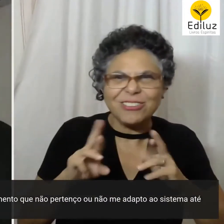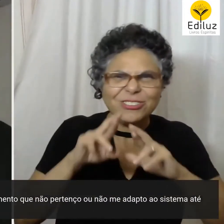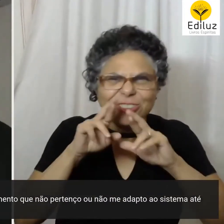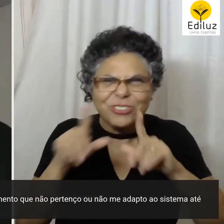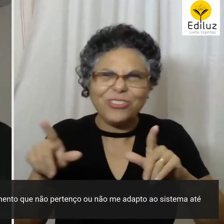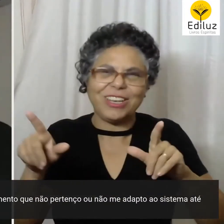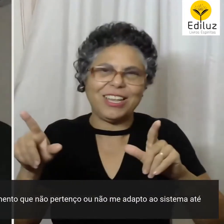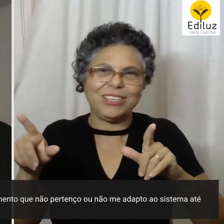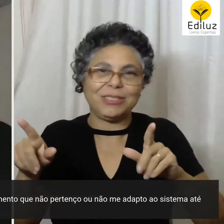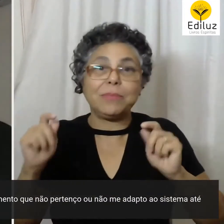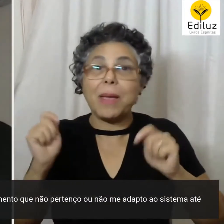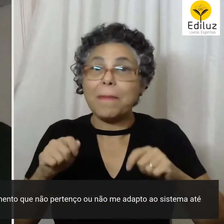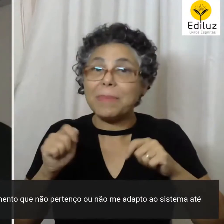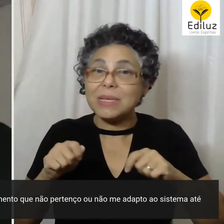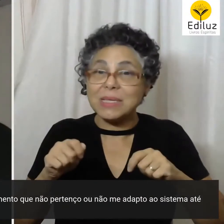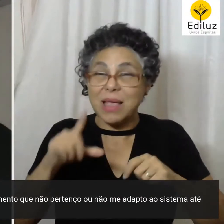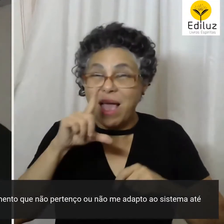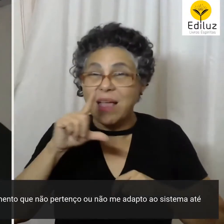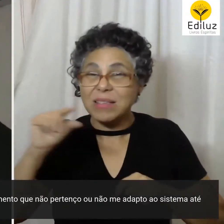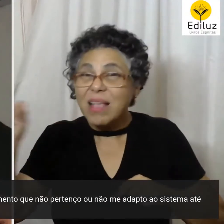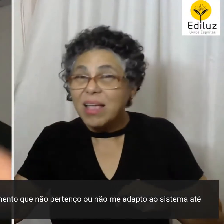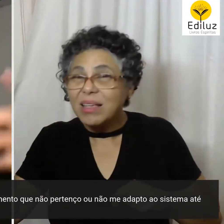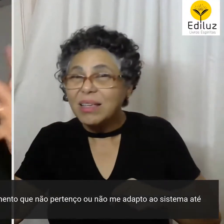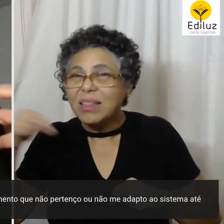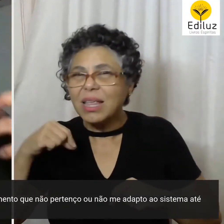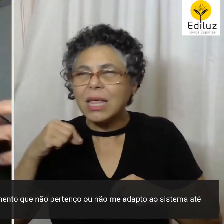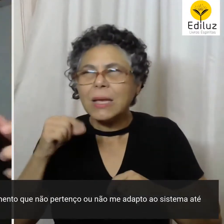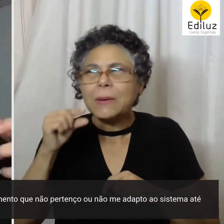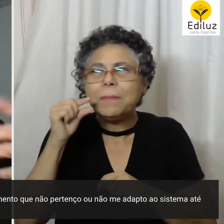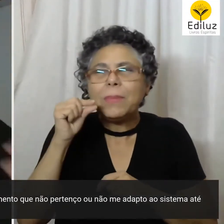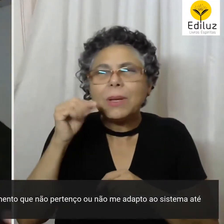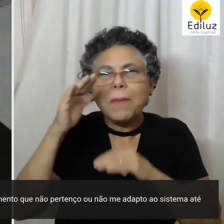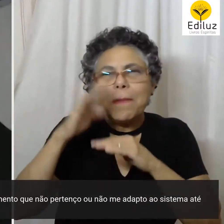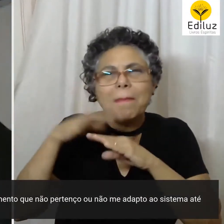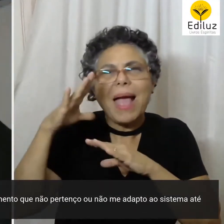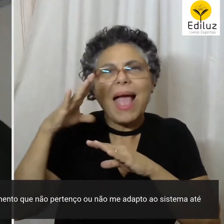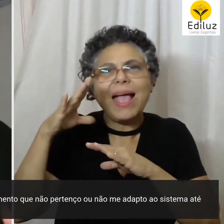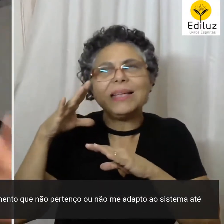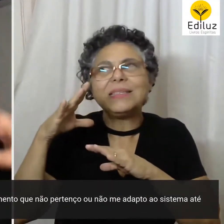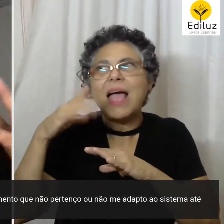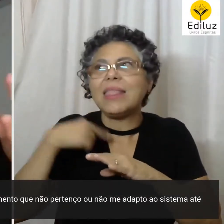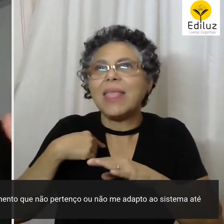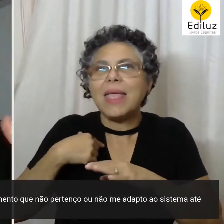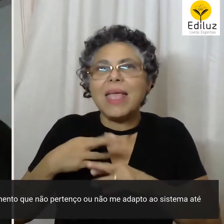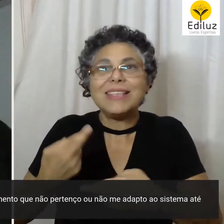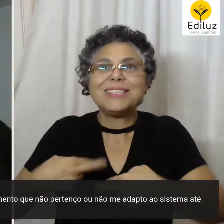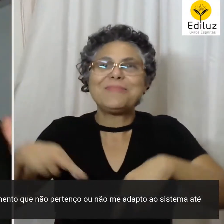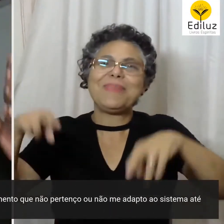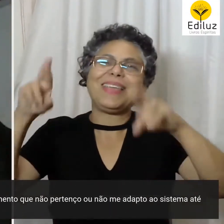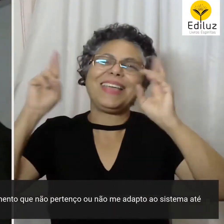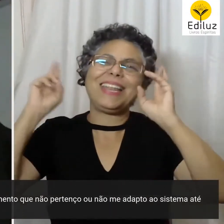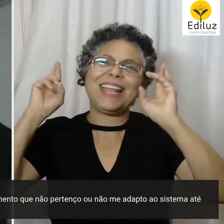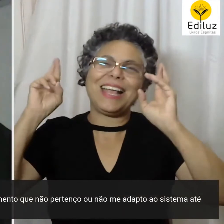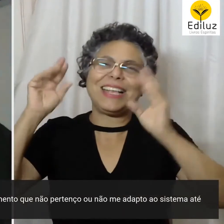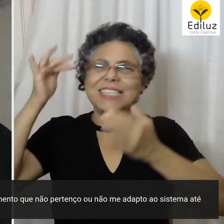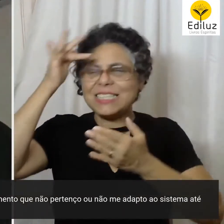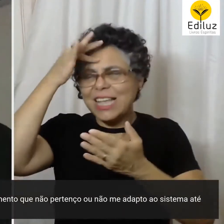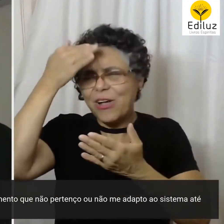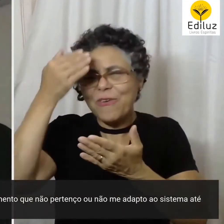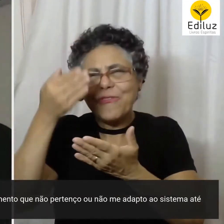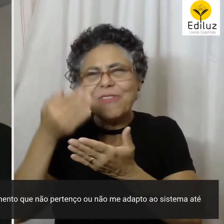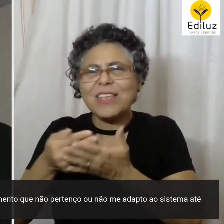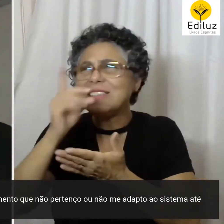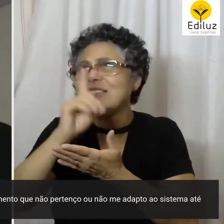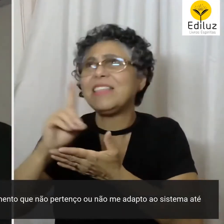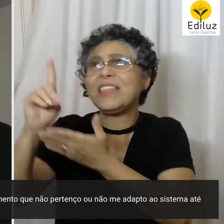Agora, a gente precisa sair daqui um pouquinho mais, quando nada, esperançoso, na confiança em Deus, que Ele sabe o que está